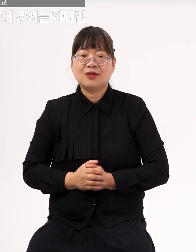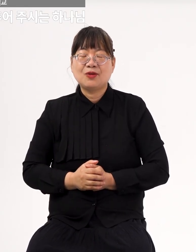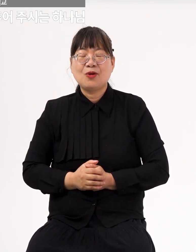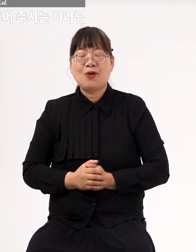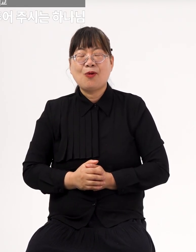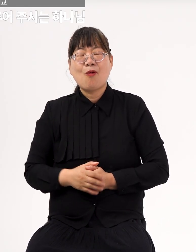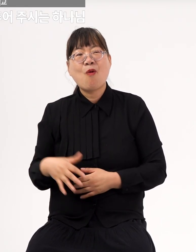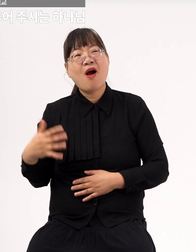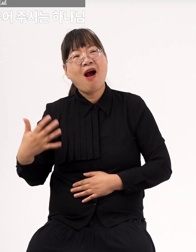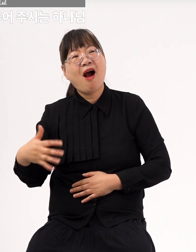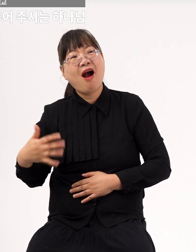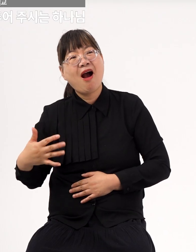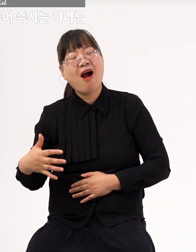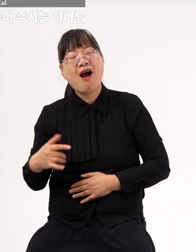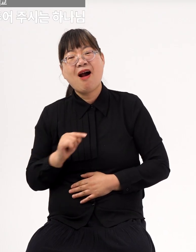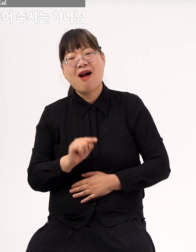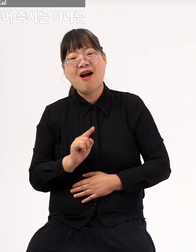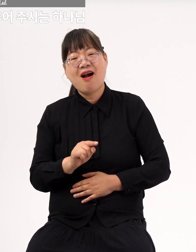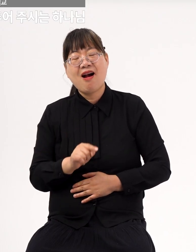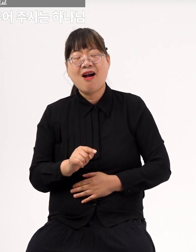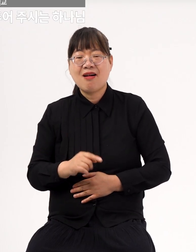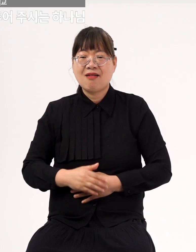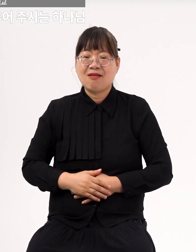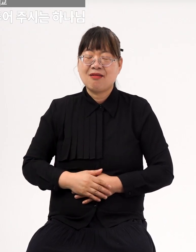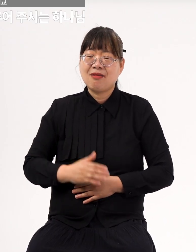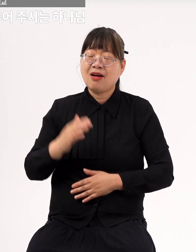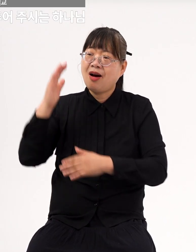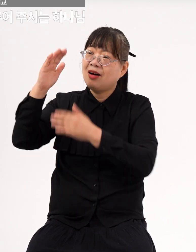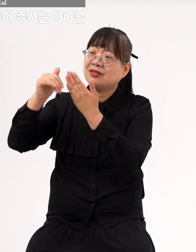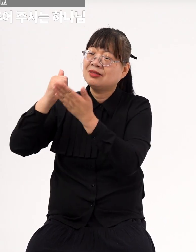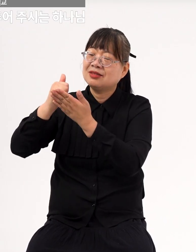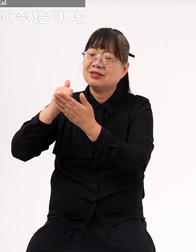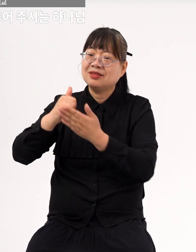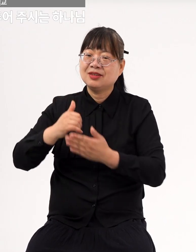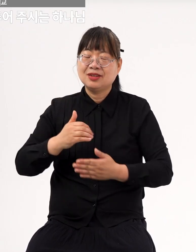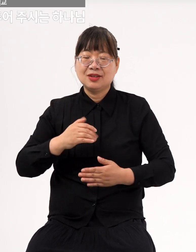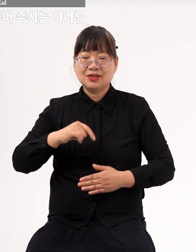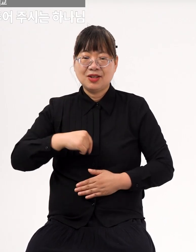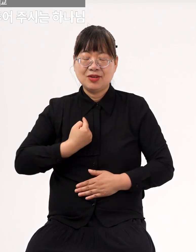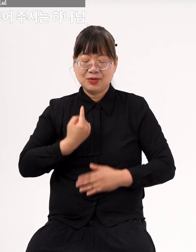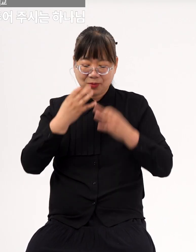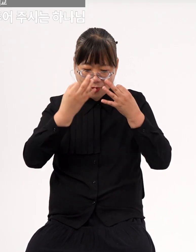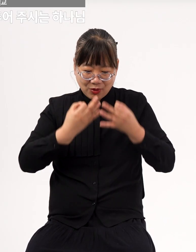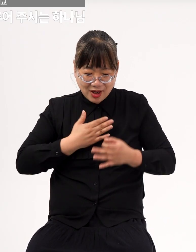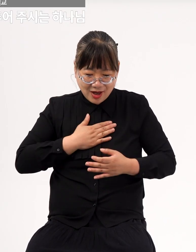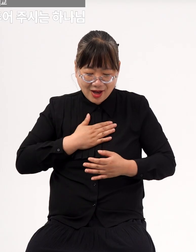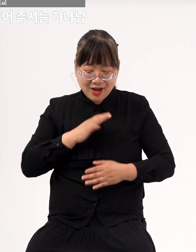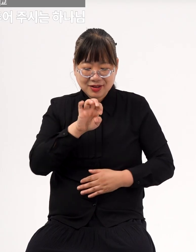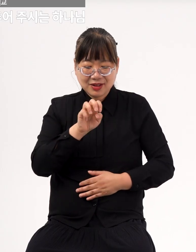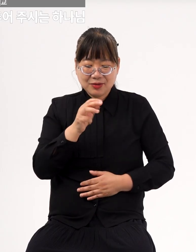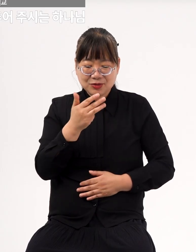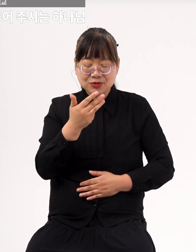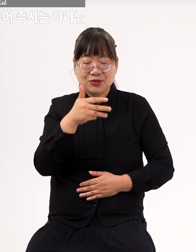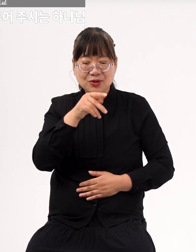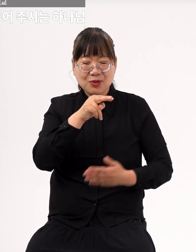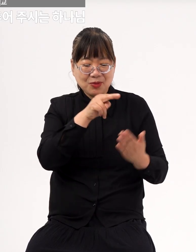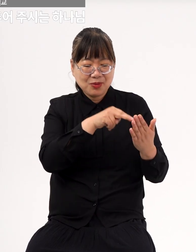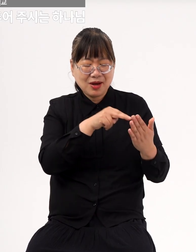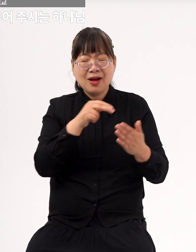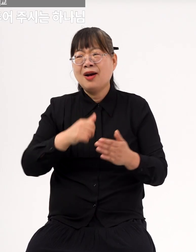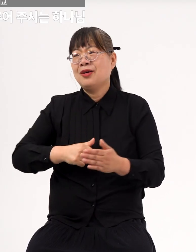굉장한 사람이에요. 기드온이. 하나님, 자기도 알아요. 39절을 보시면 노하지 말래요.